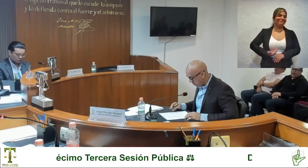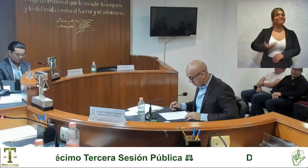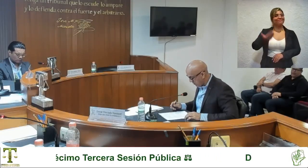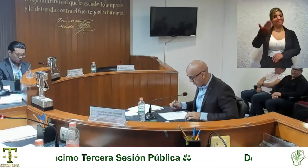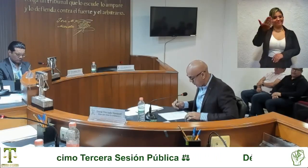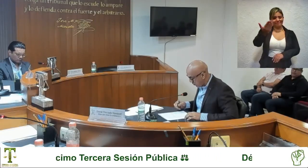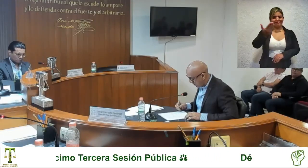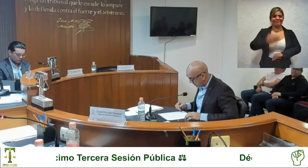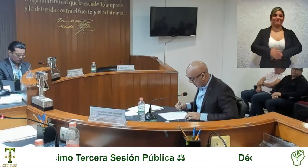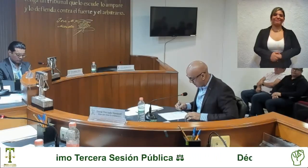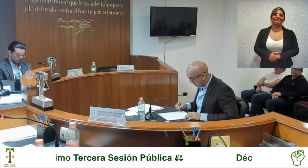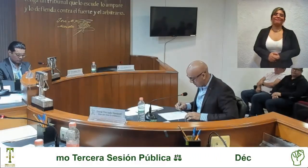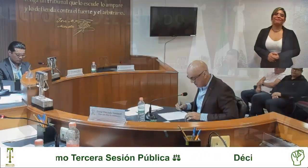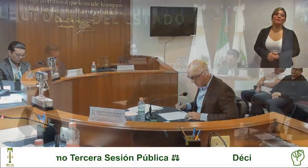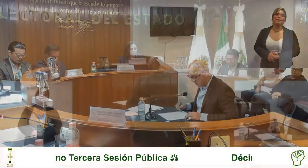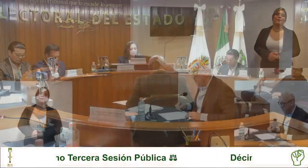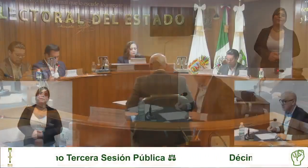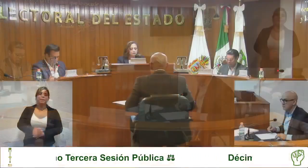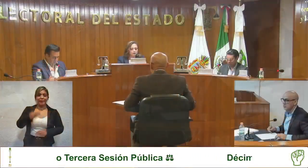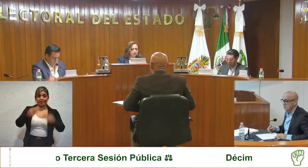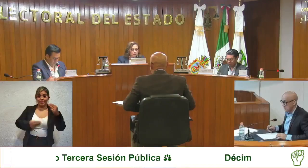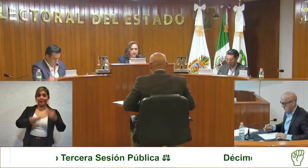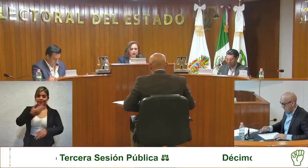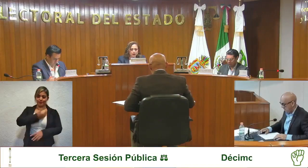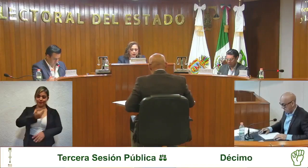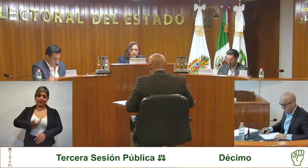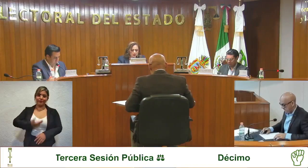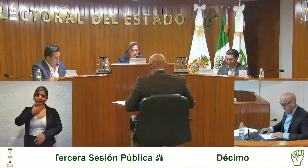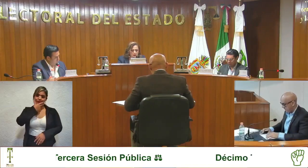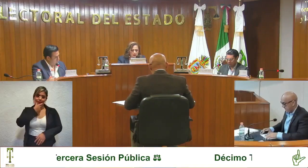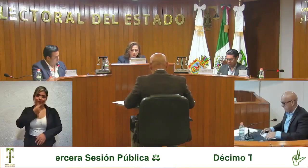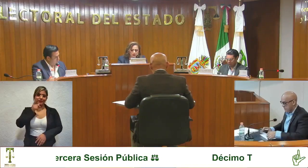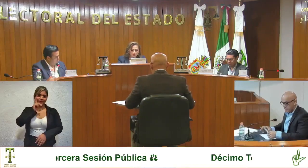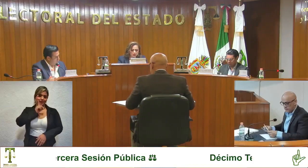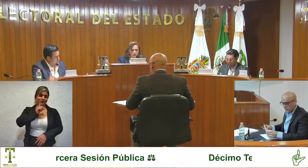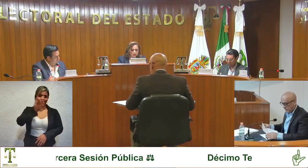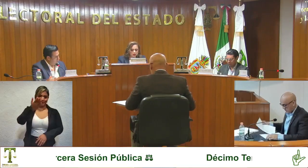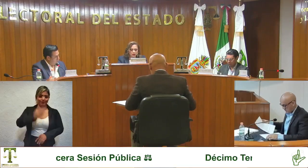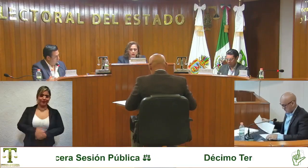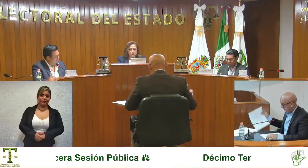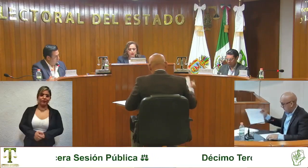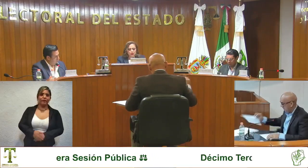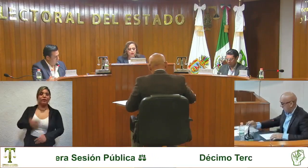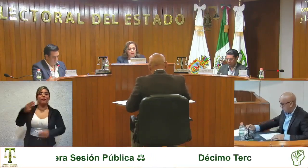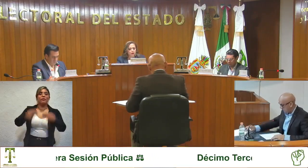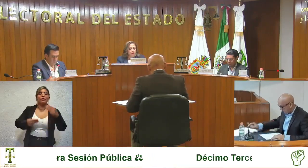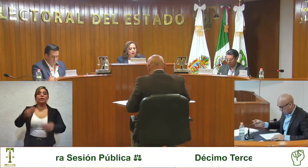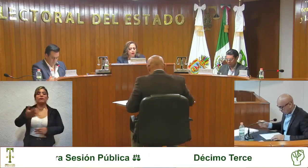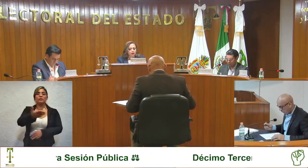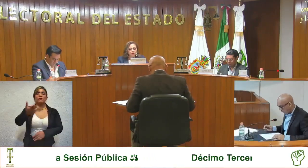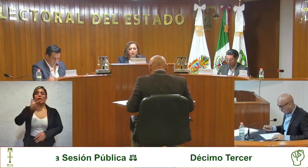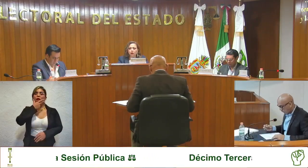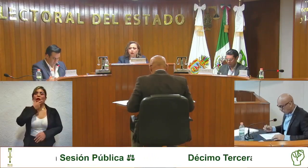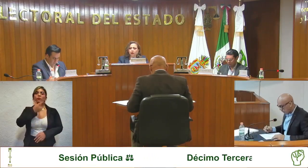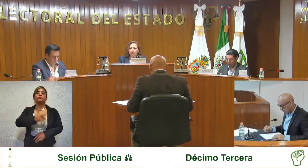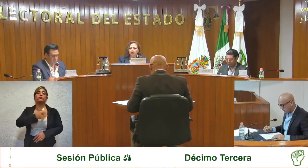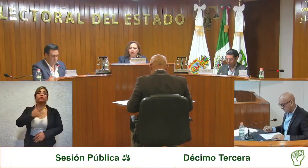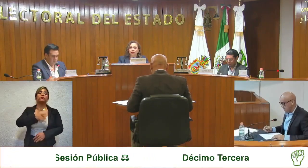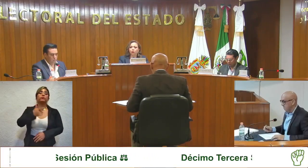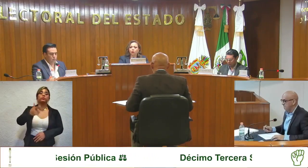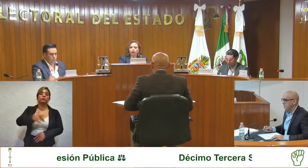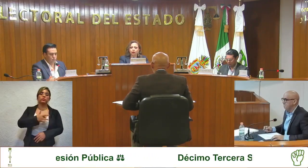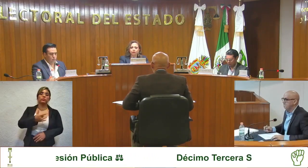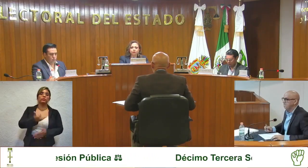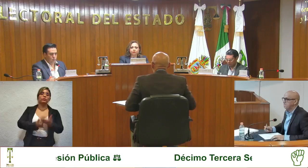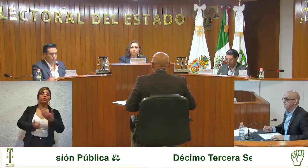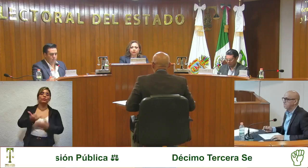del proyecto que se propone, magistrada presidenta, magistrados. Gracias, señor secretario. Magistrados, está a nuestra consideración el proyecto del que se ha